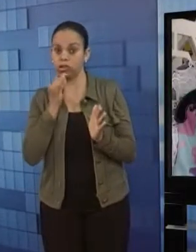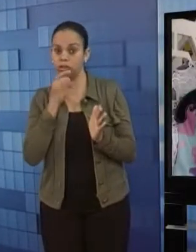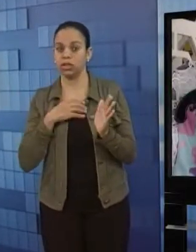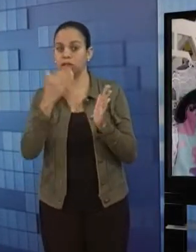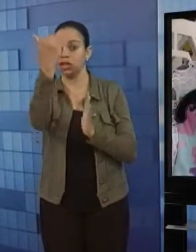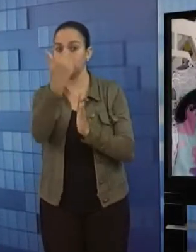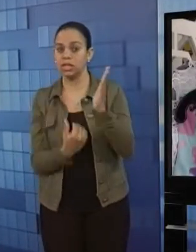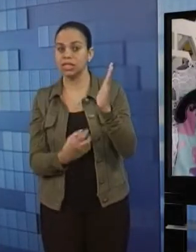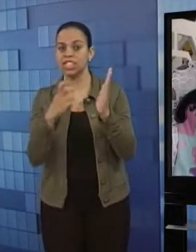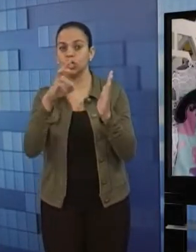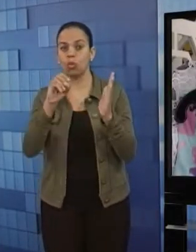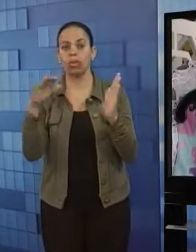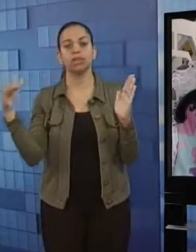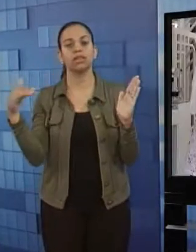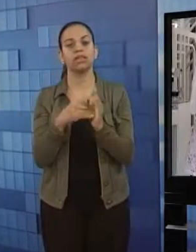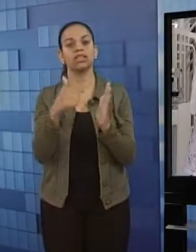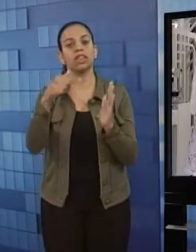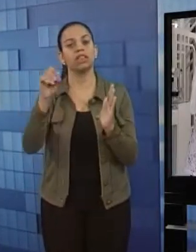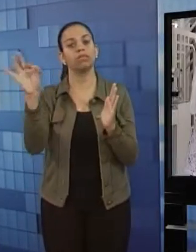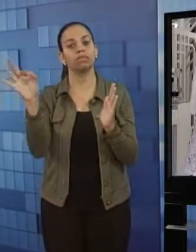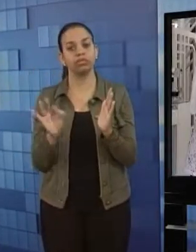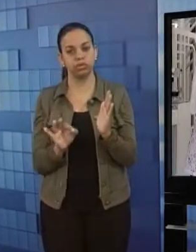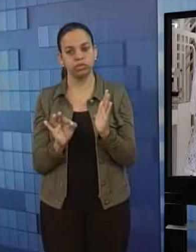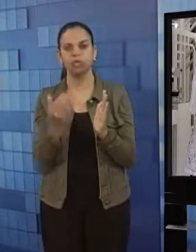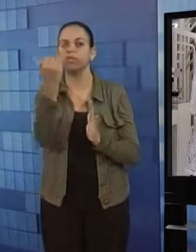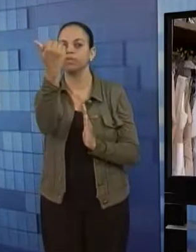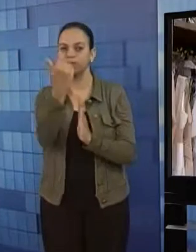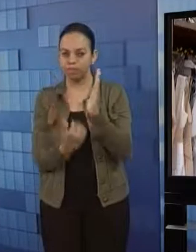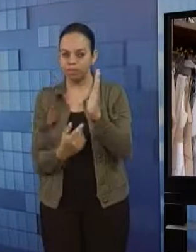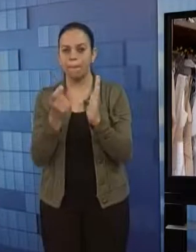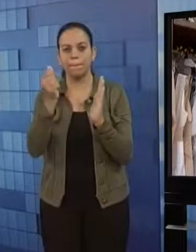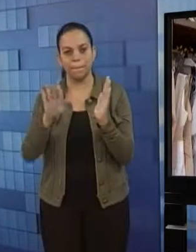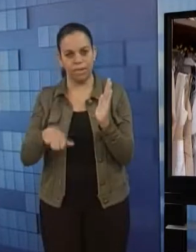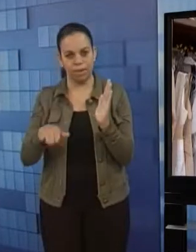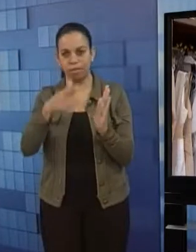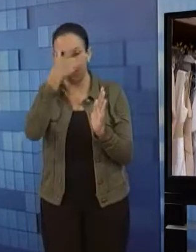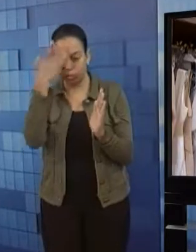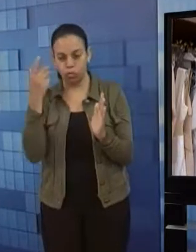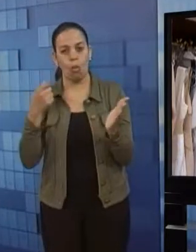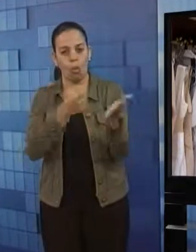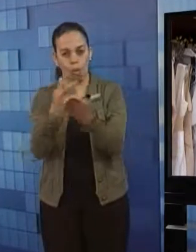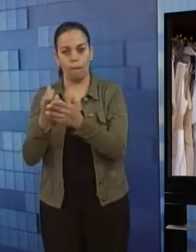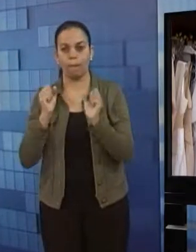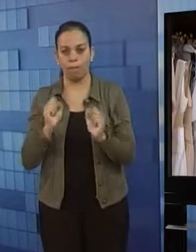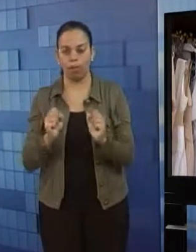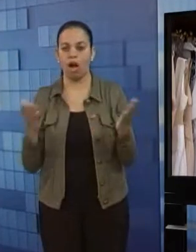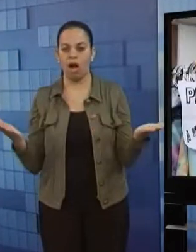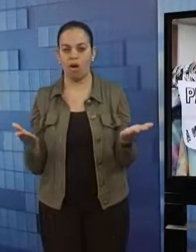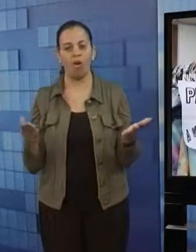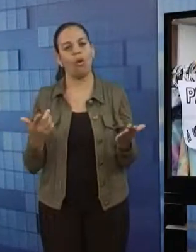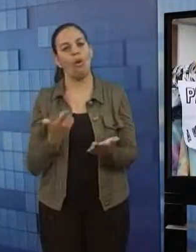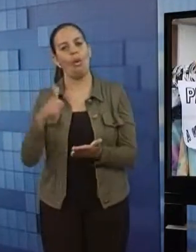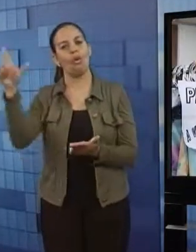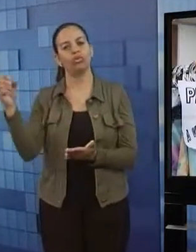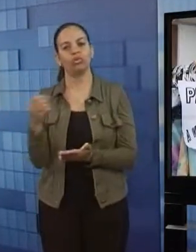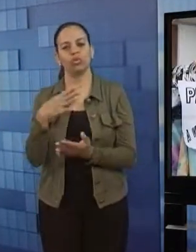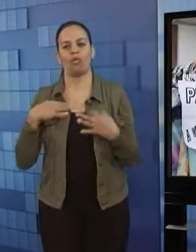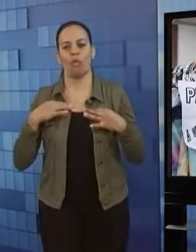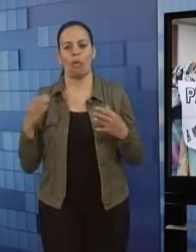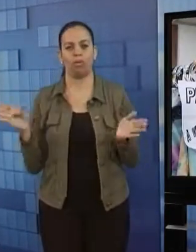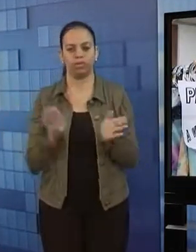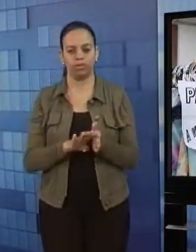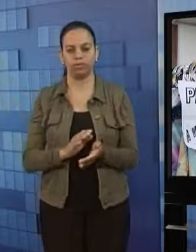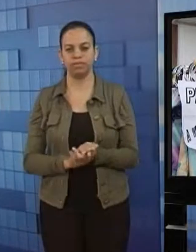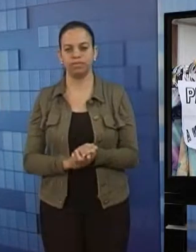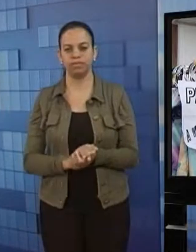produtos estão com descontos de 50% a 70%. Tudo para deixar espaço para a nova estação. Dia 22 já é